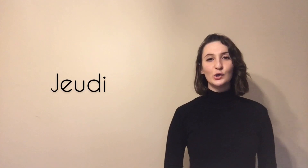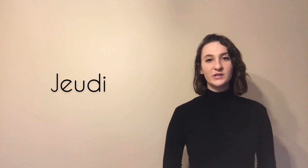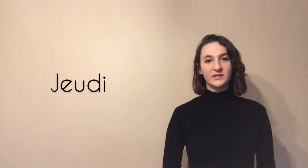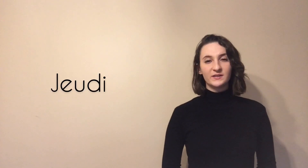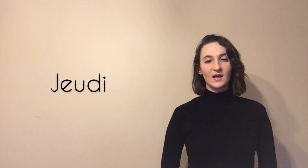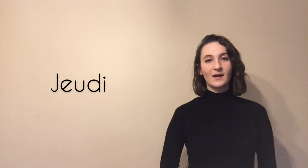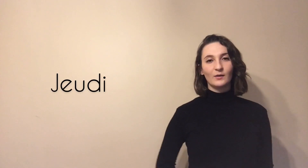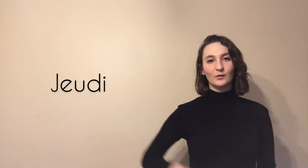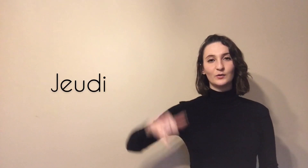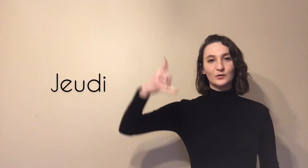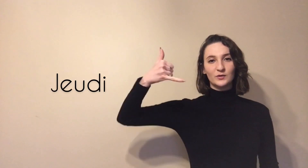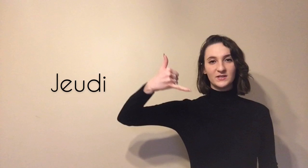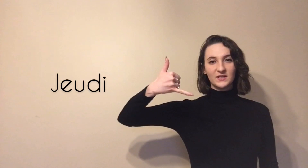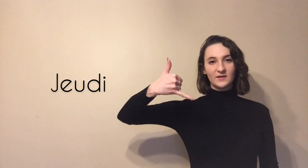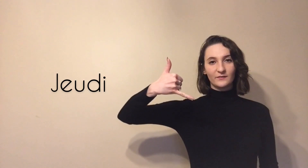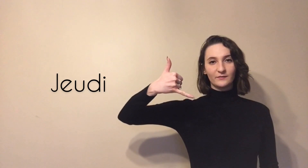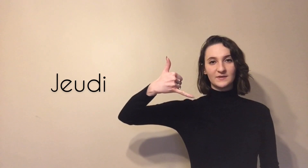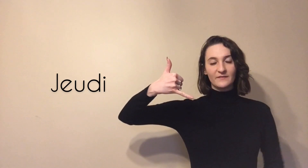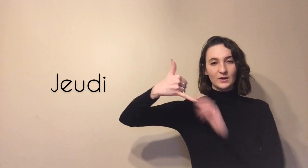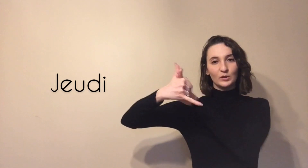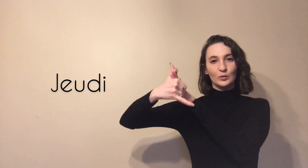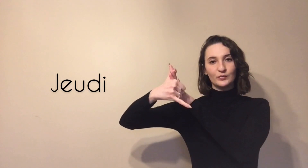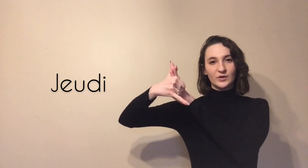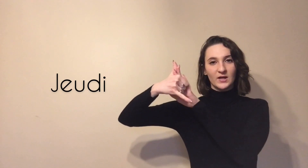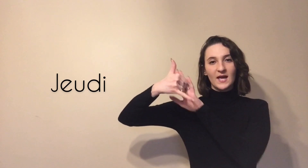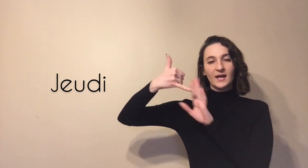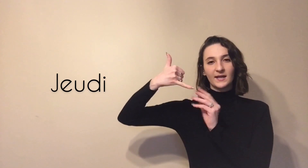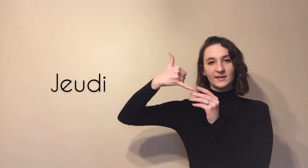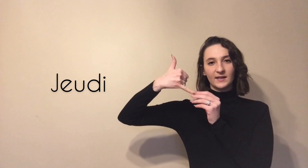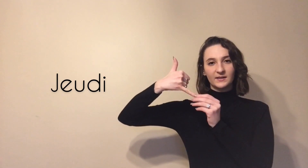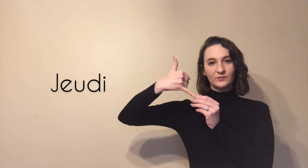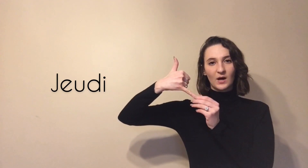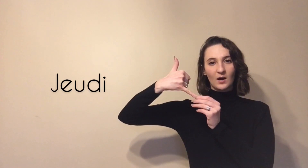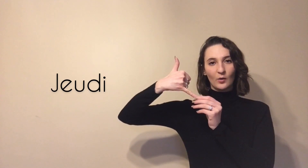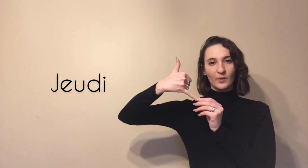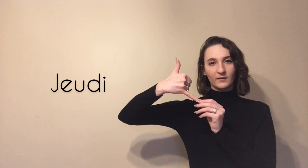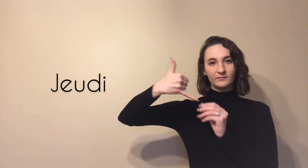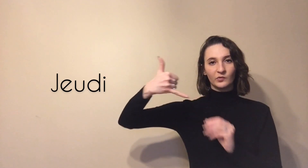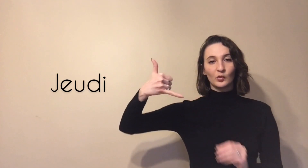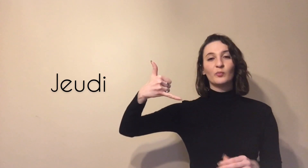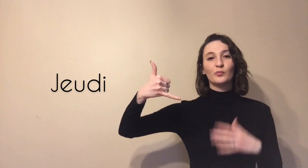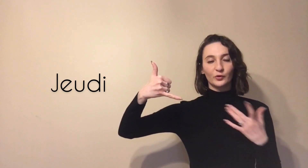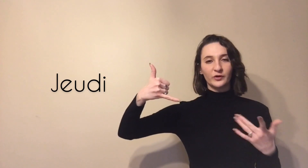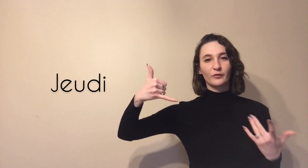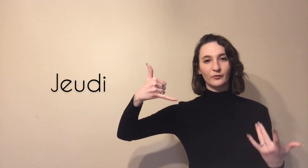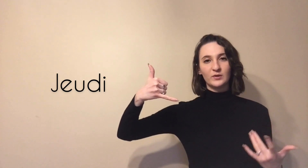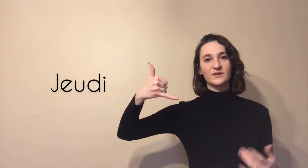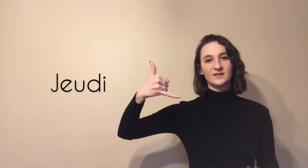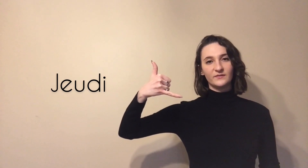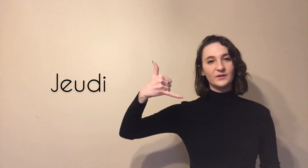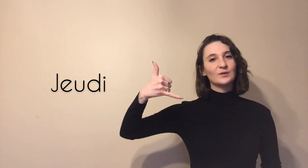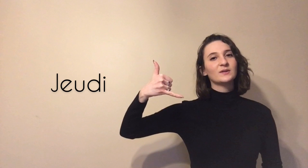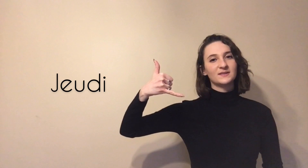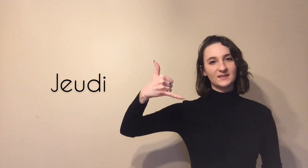Jeudi. Alors, jeudi, vous avez le pouce en l'air et le dernier doigt en bas. Donc, pour ceux qui ont vu les anciennes vidéos, c'est un